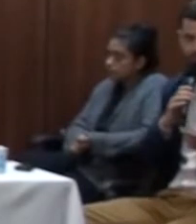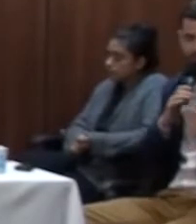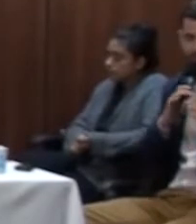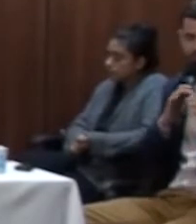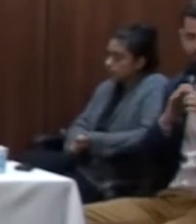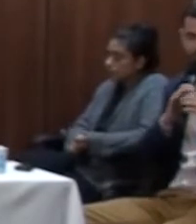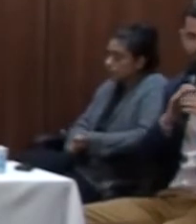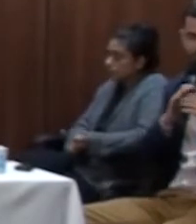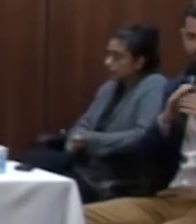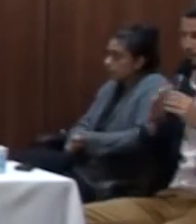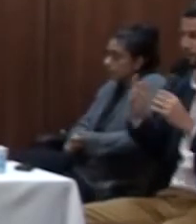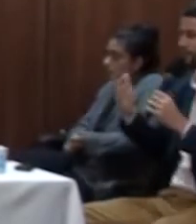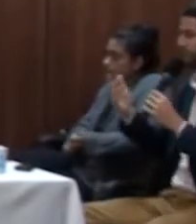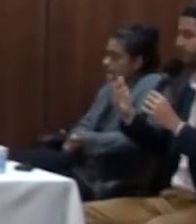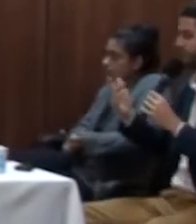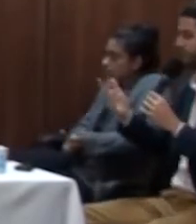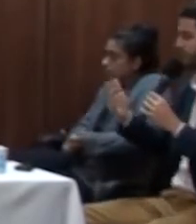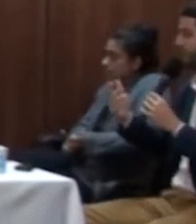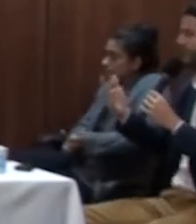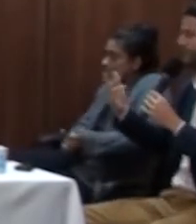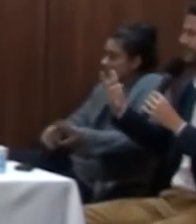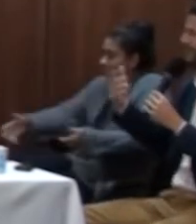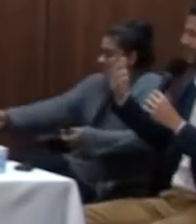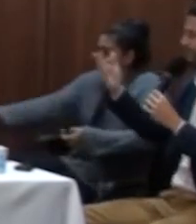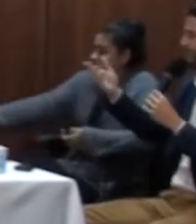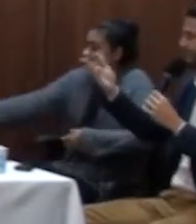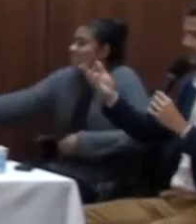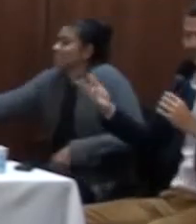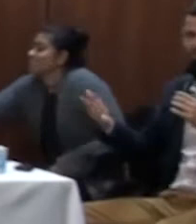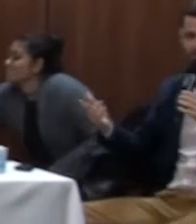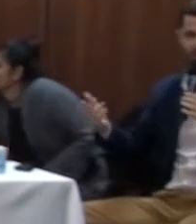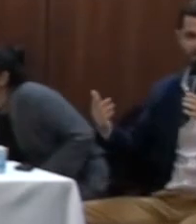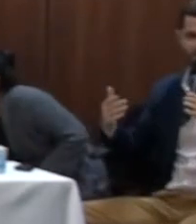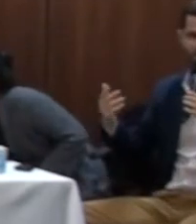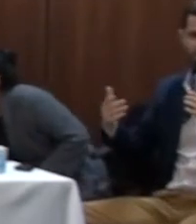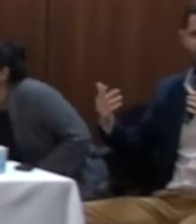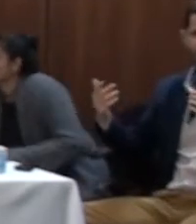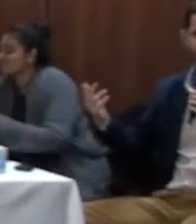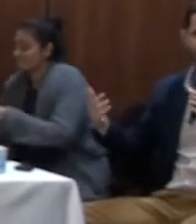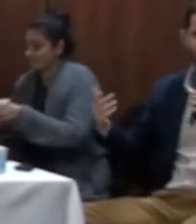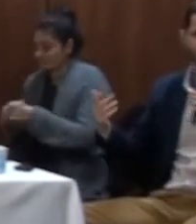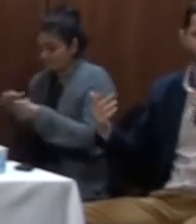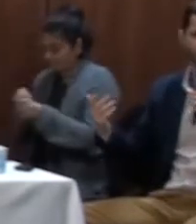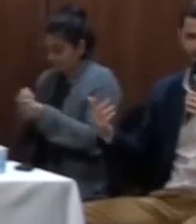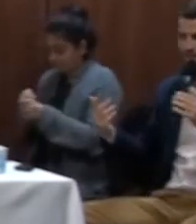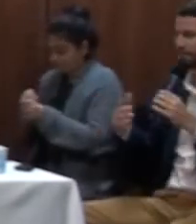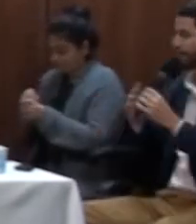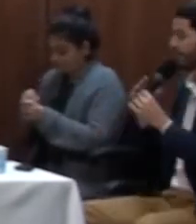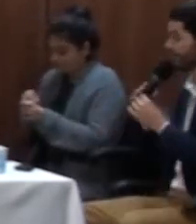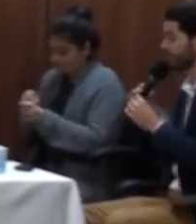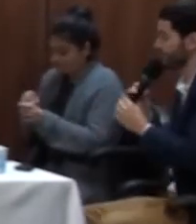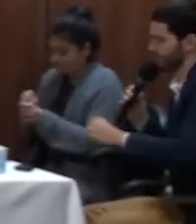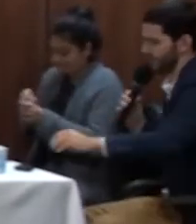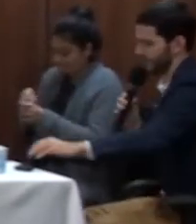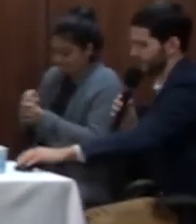devidas, né? O significado do ponto de vista jurídico é esse. As prestações devidas são essas, o que deveria estar sendo fornecido